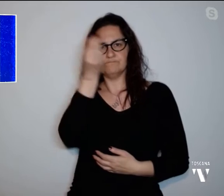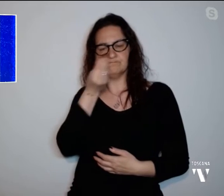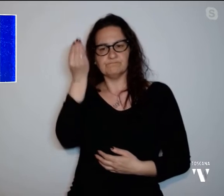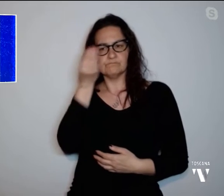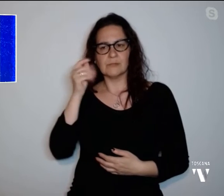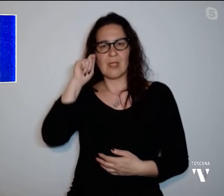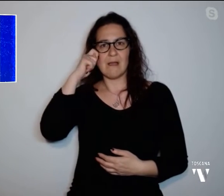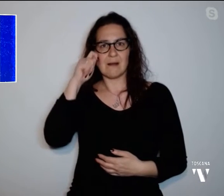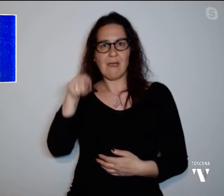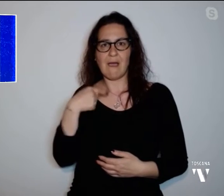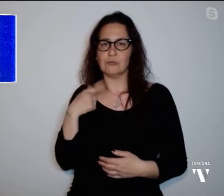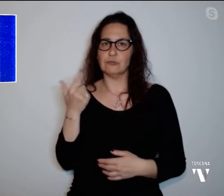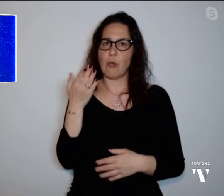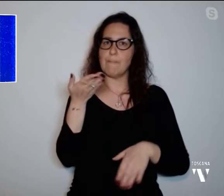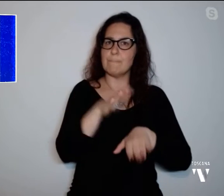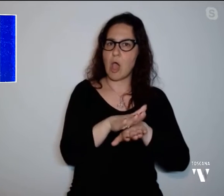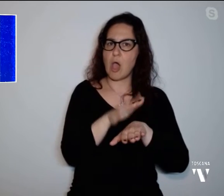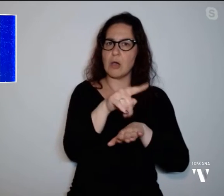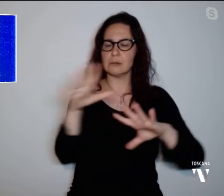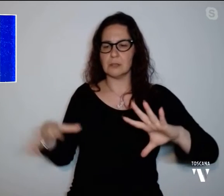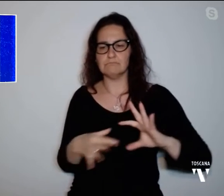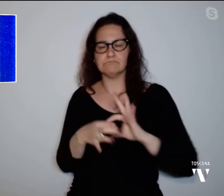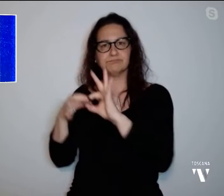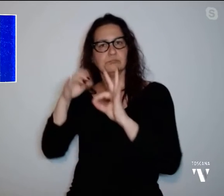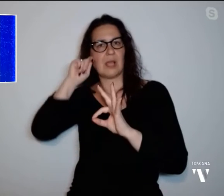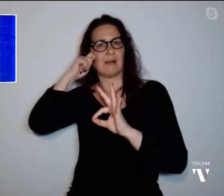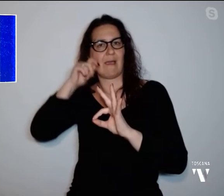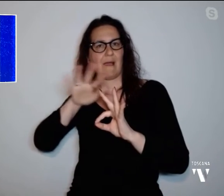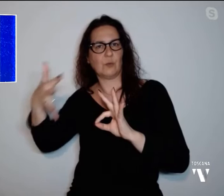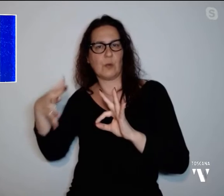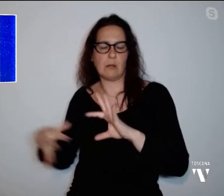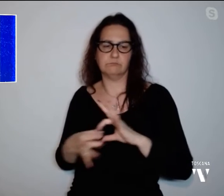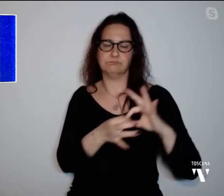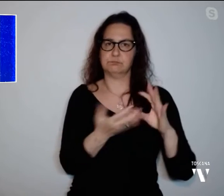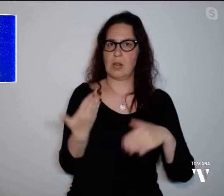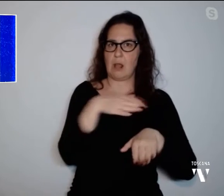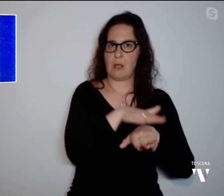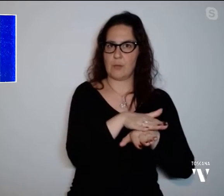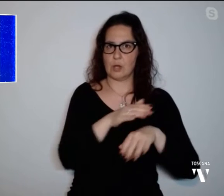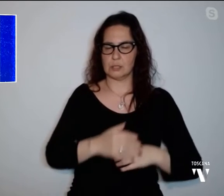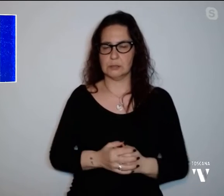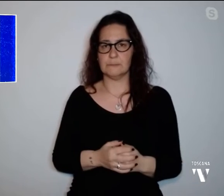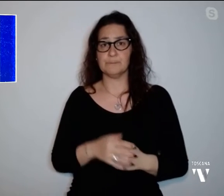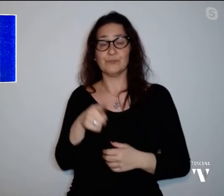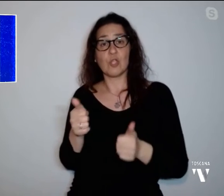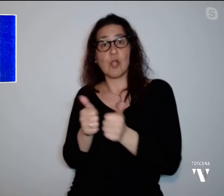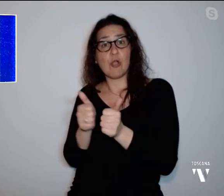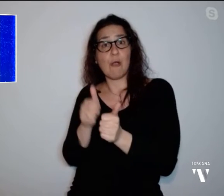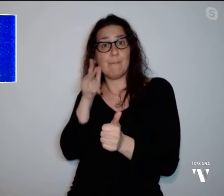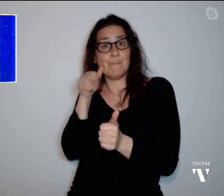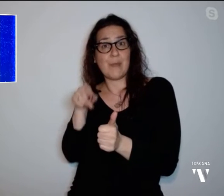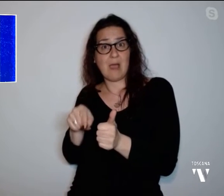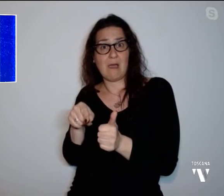di morte come conseguenza di altro delitto, mentre la compagna che materialmente iniettò